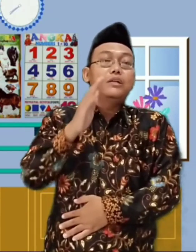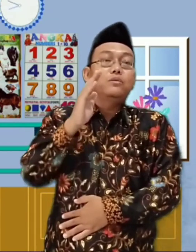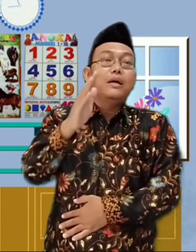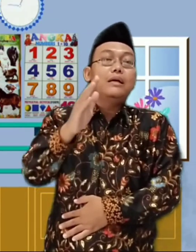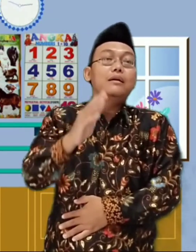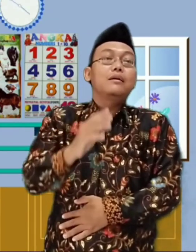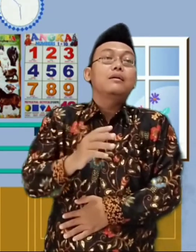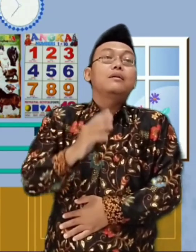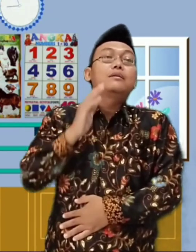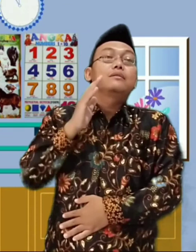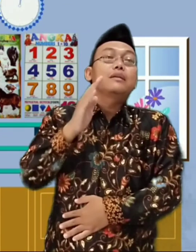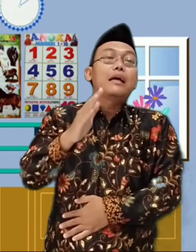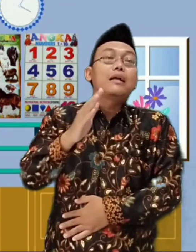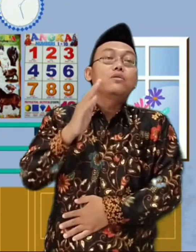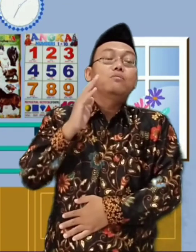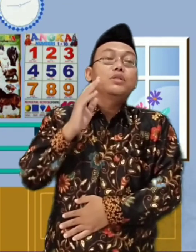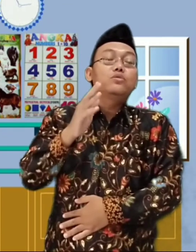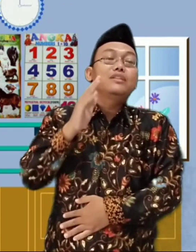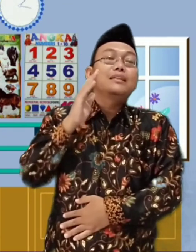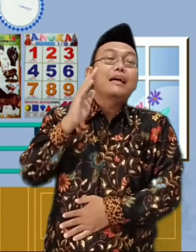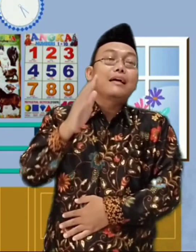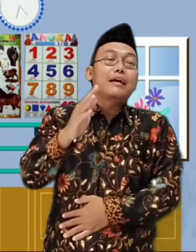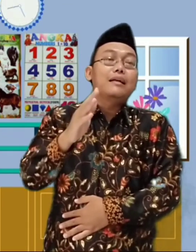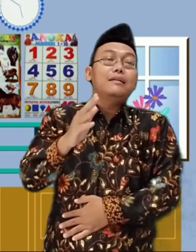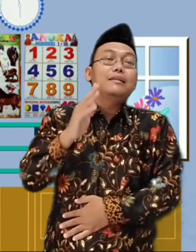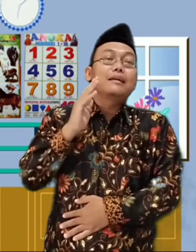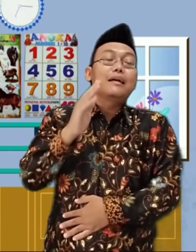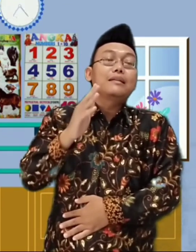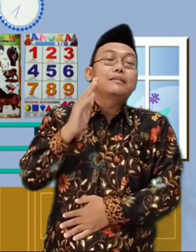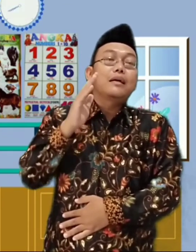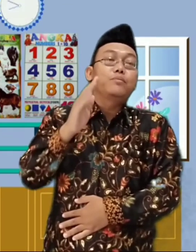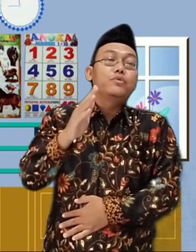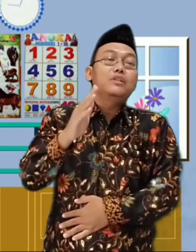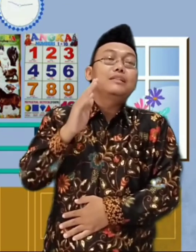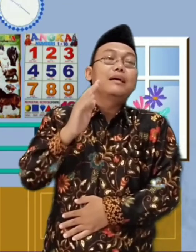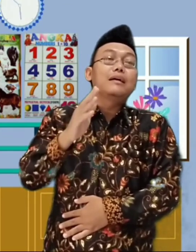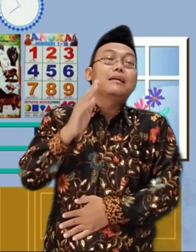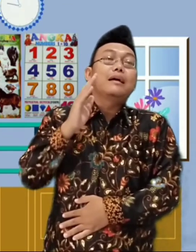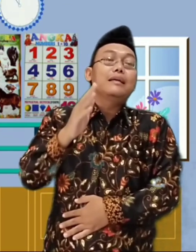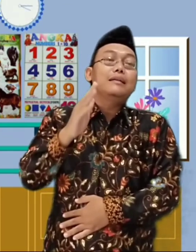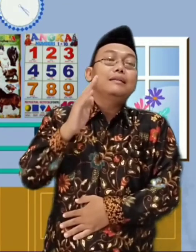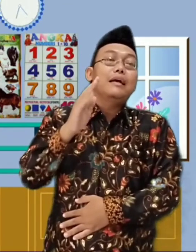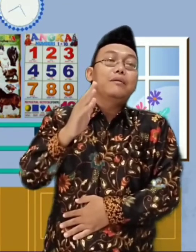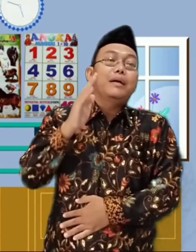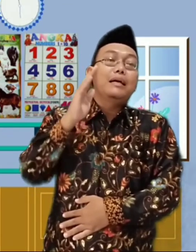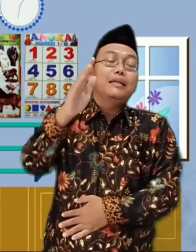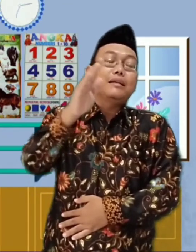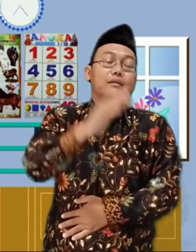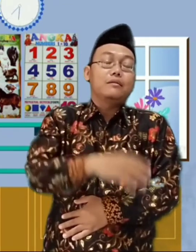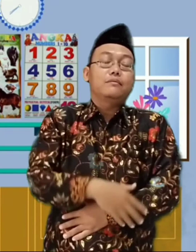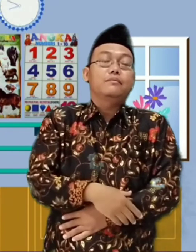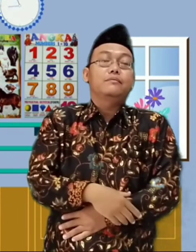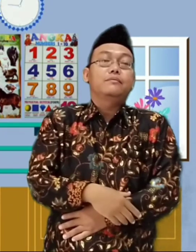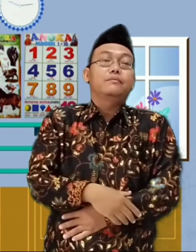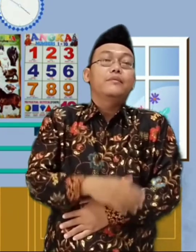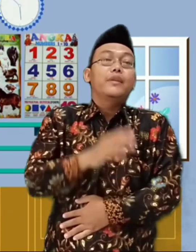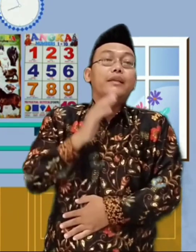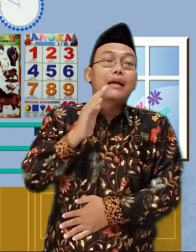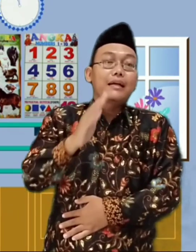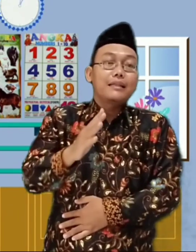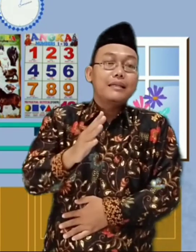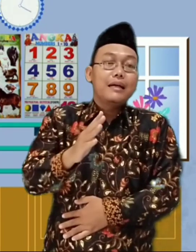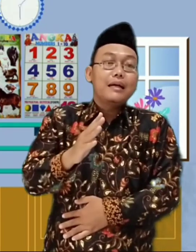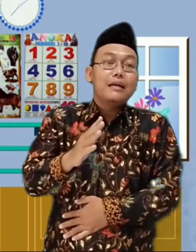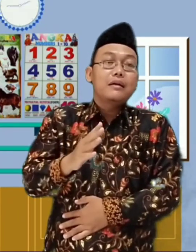Yang kedua, selalu mencuci tangan dengan sabun dan air yang mengalir.